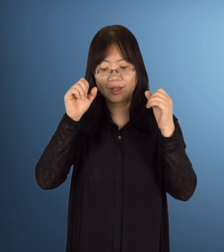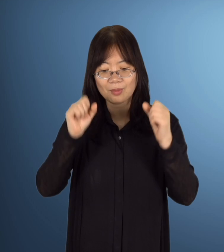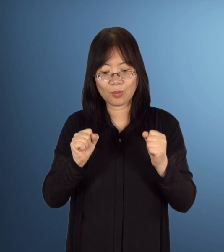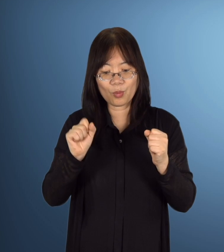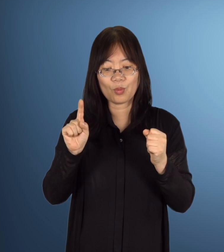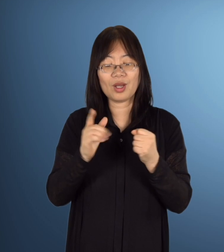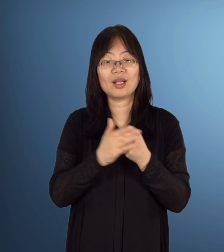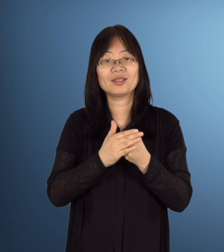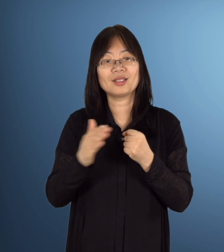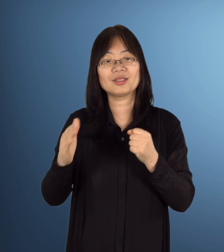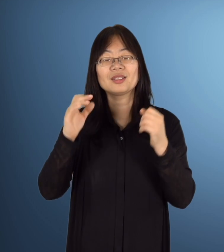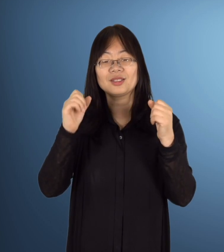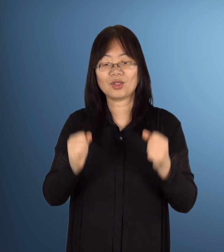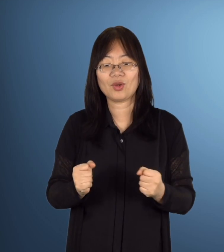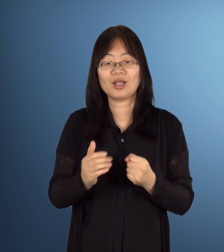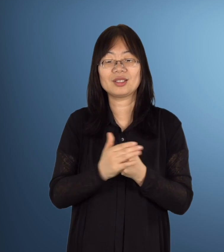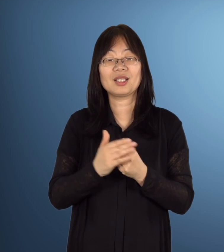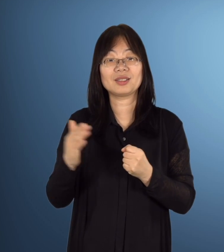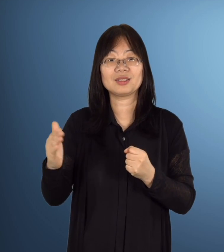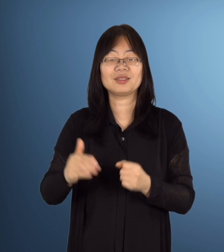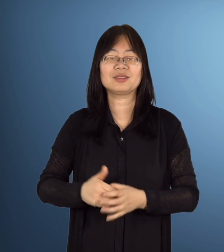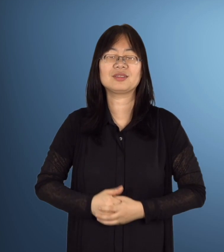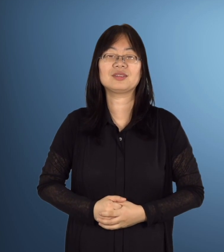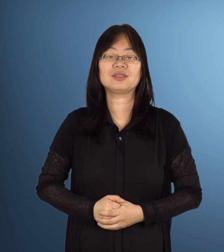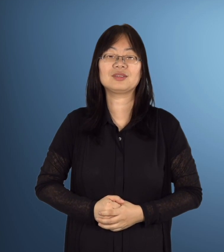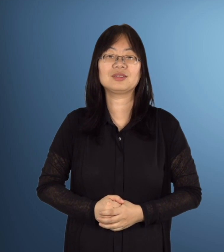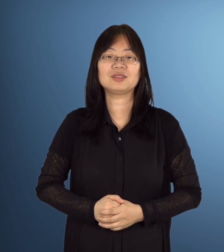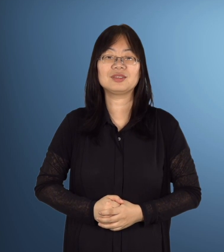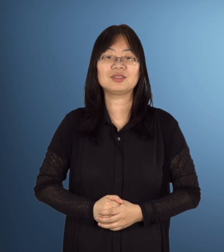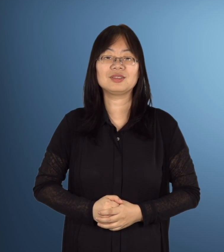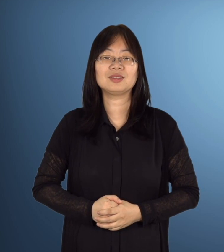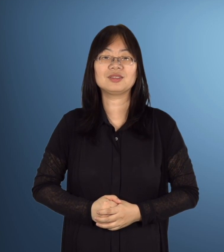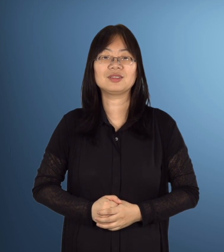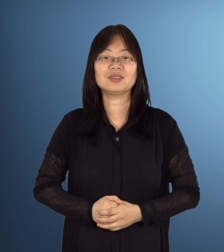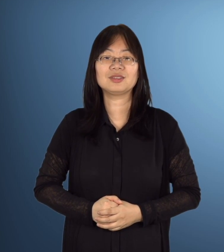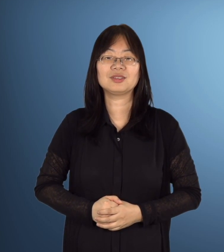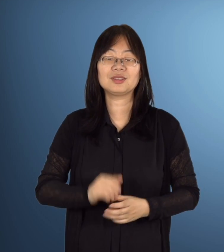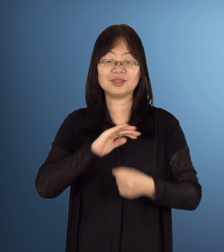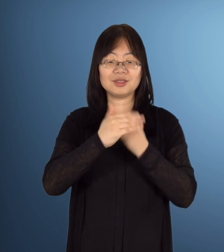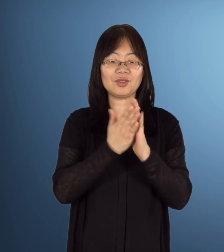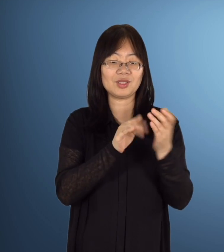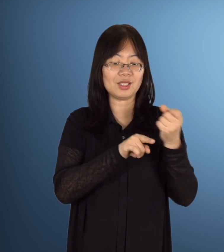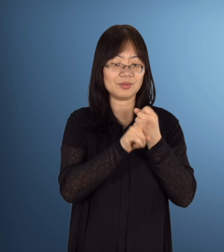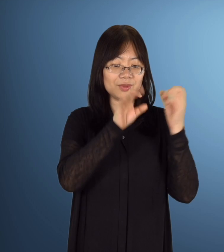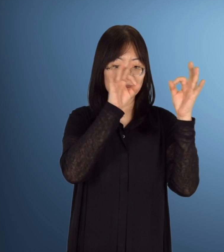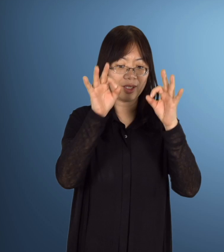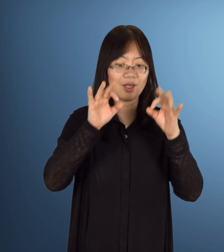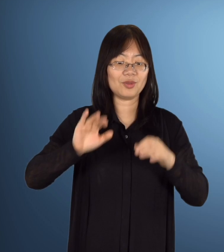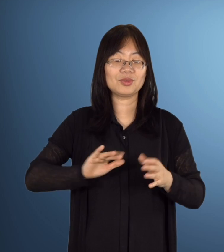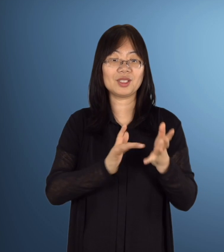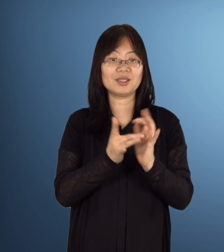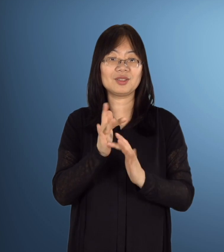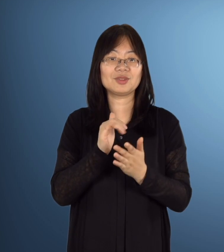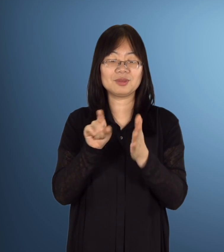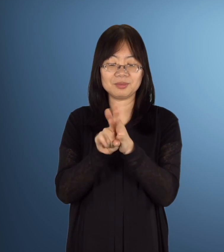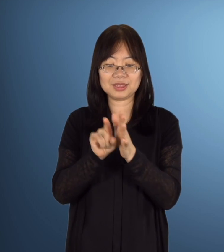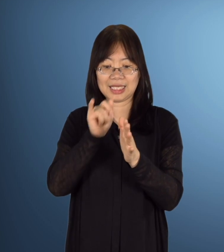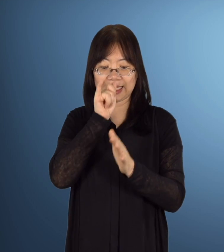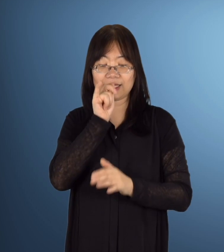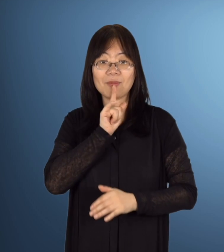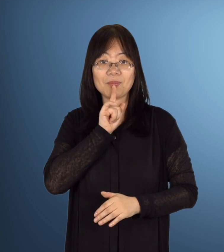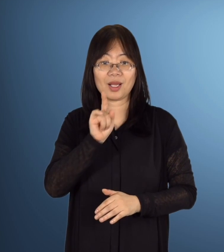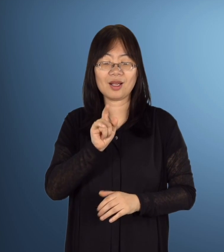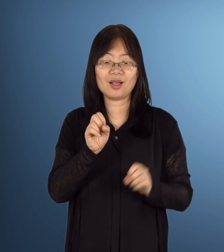뭐하나니? 거하나니. 그러니까 성경의 정의는 우리가 예수를 믿는다 하는